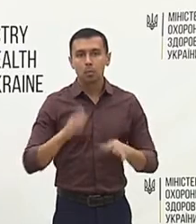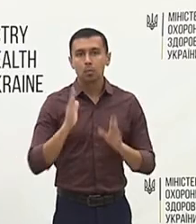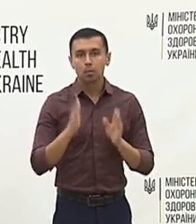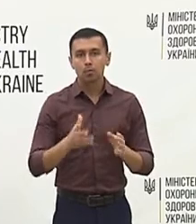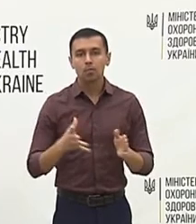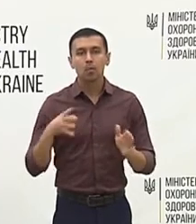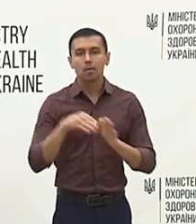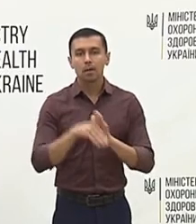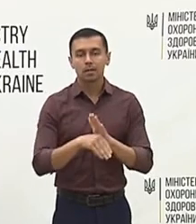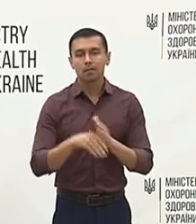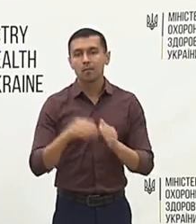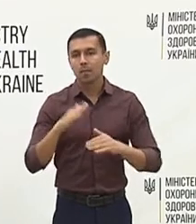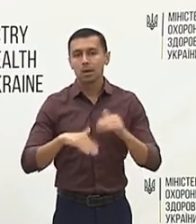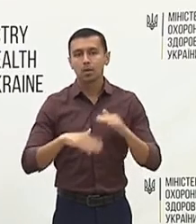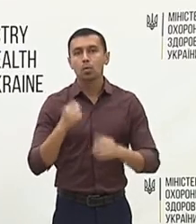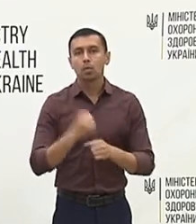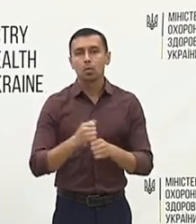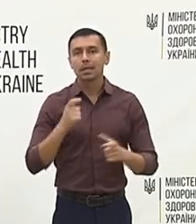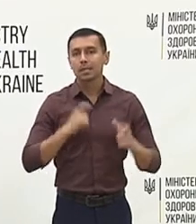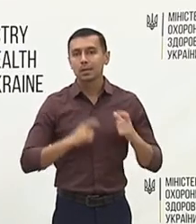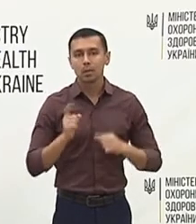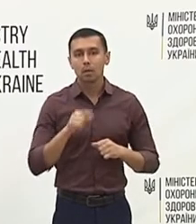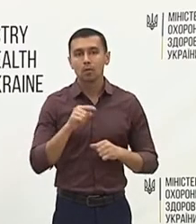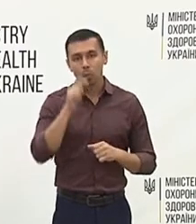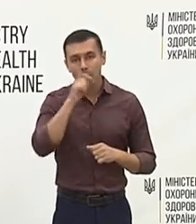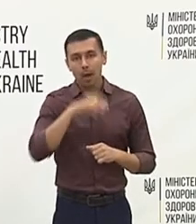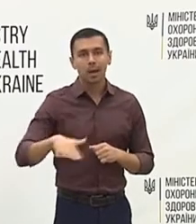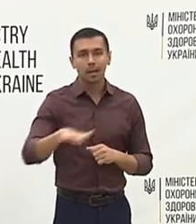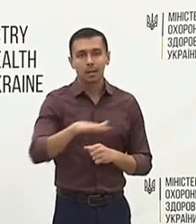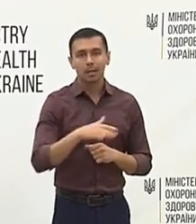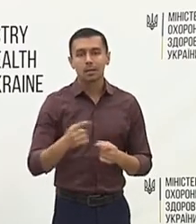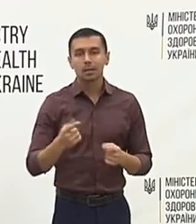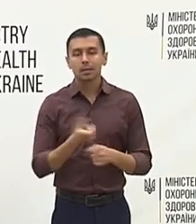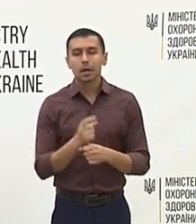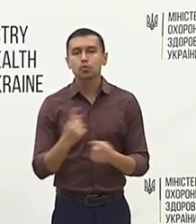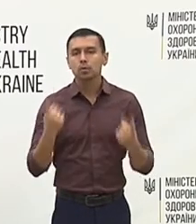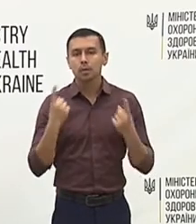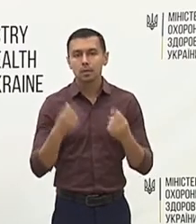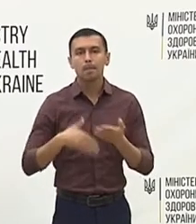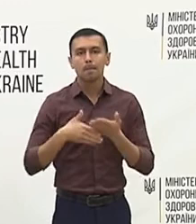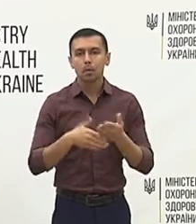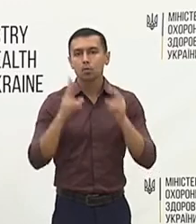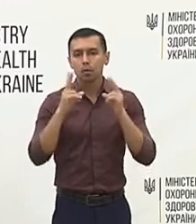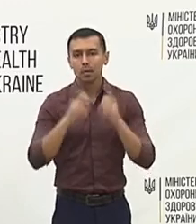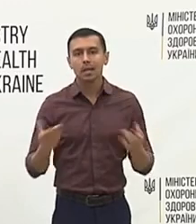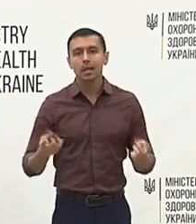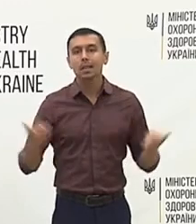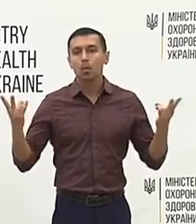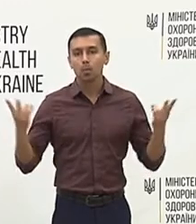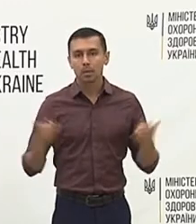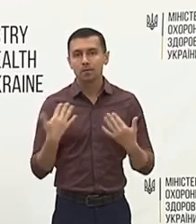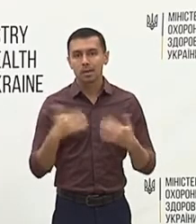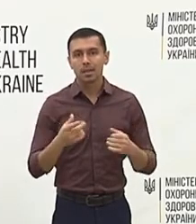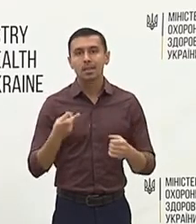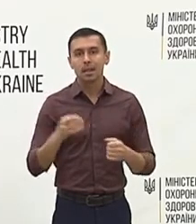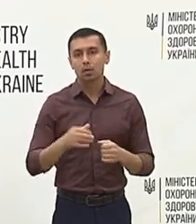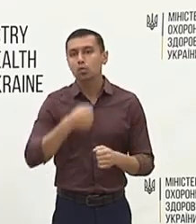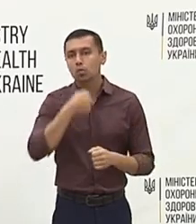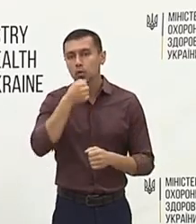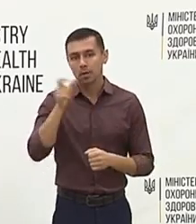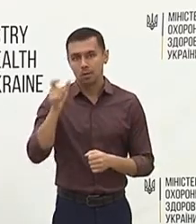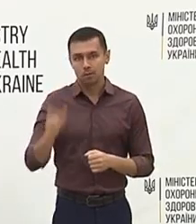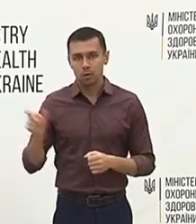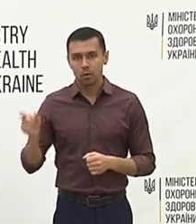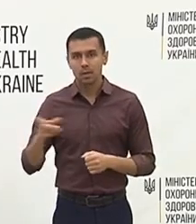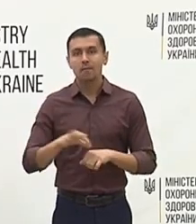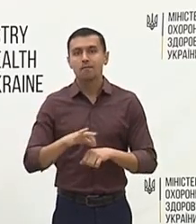будуть впроваджені практику роботи інституту та й в Україні найсучасніші методи досліджень, які необхідні вже для дорослих хворих,